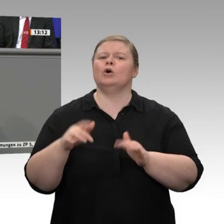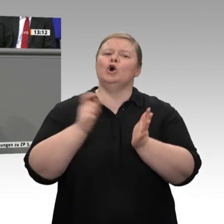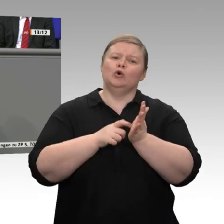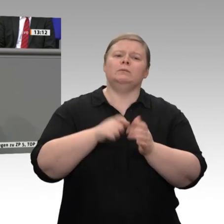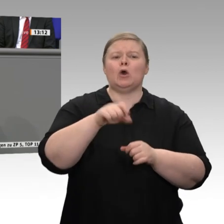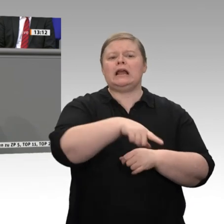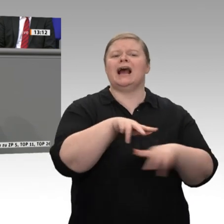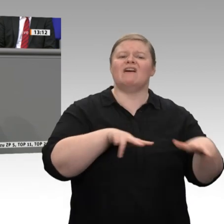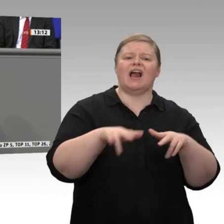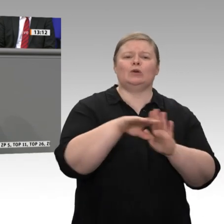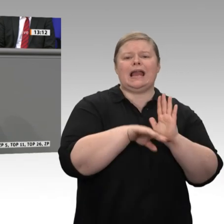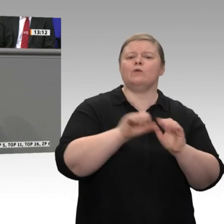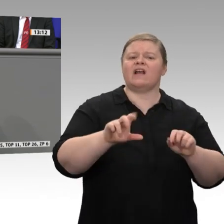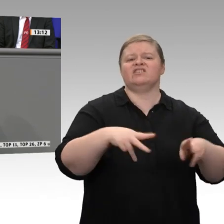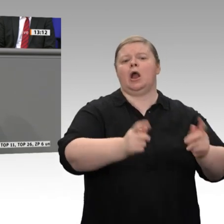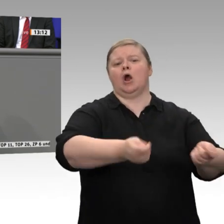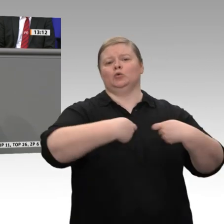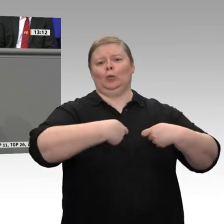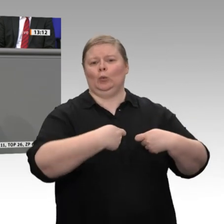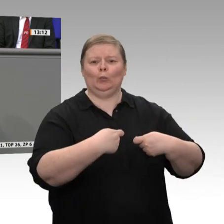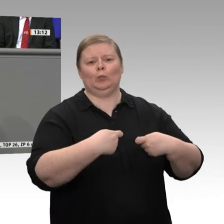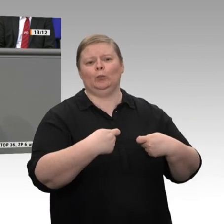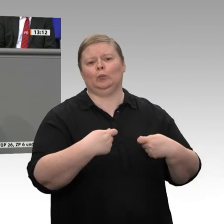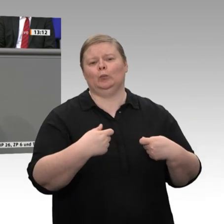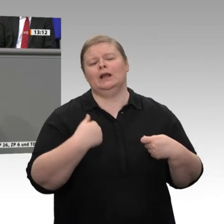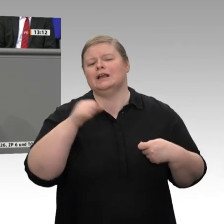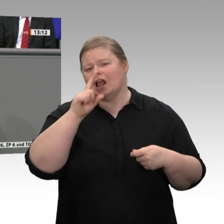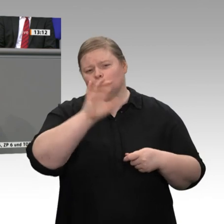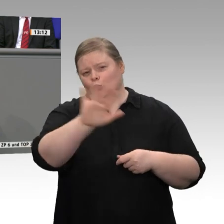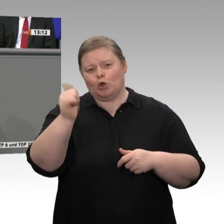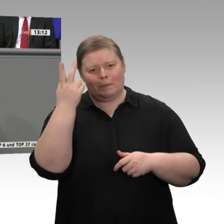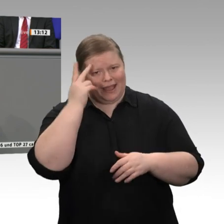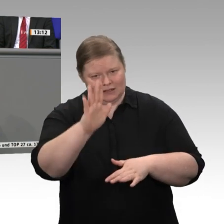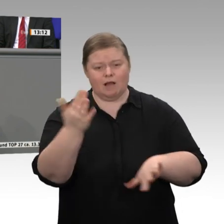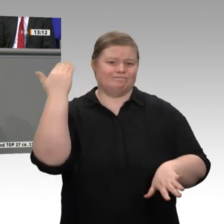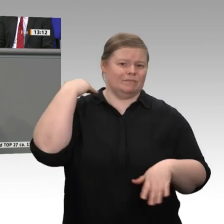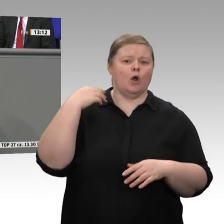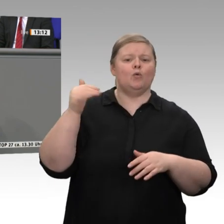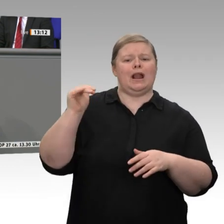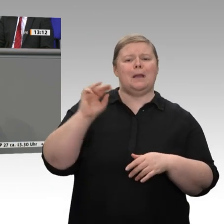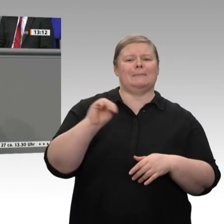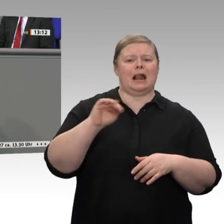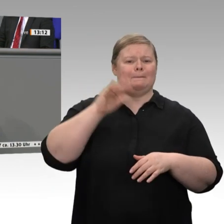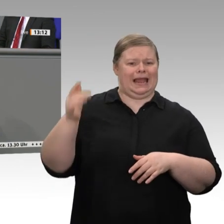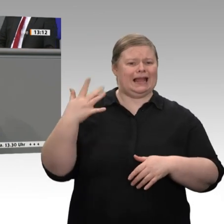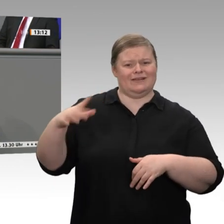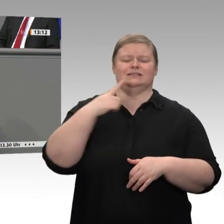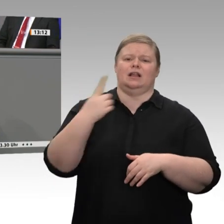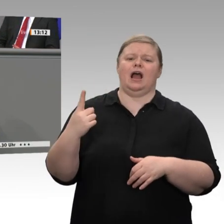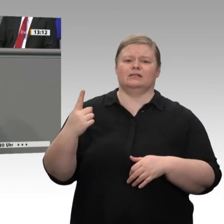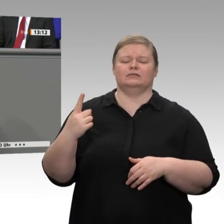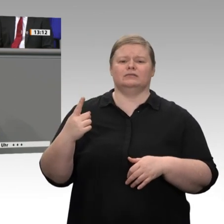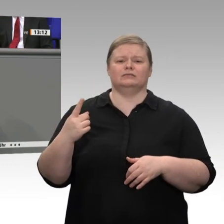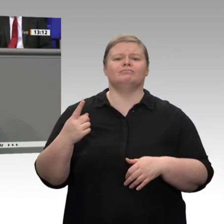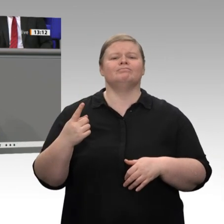Sie übersehen dabei den Grundsatz der Selbstbindung der Verwaltung und in den Fällen, in denen das Ermessen